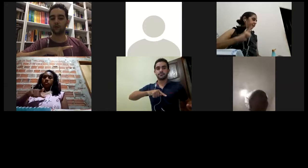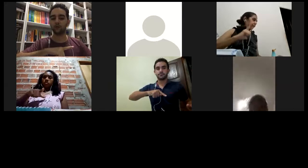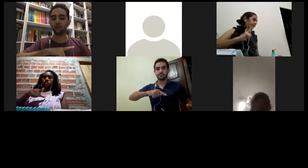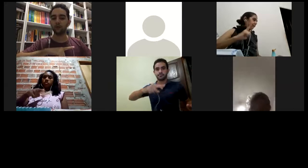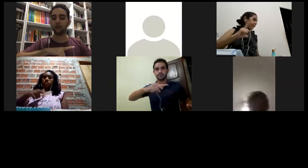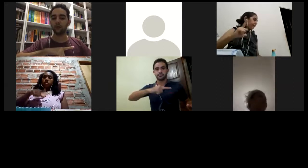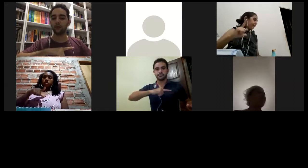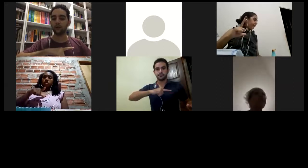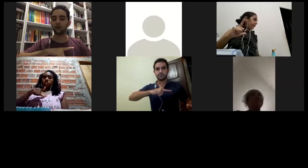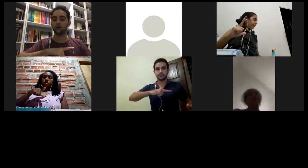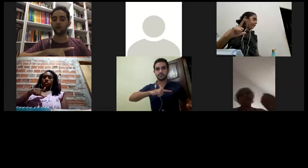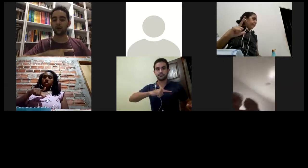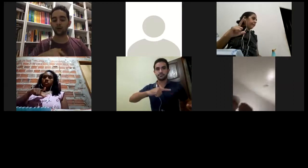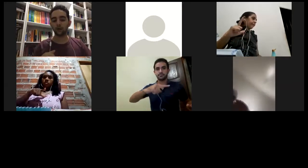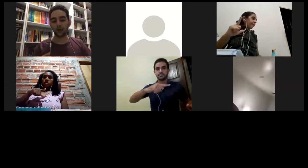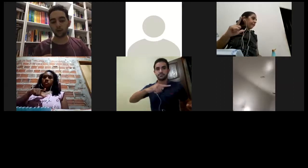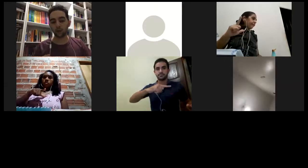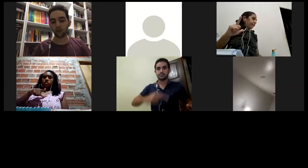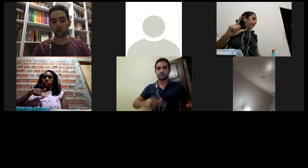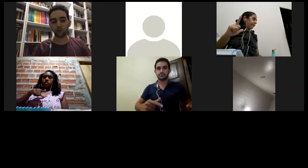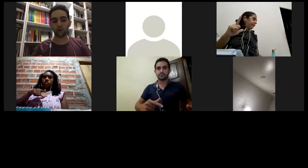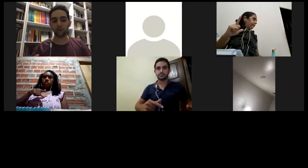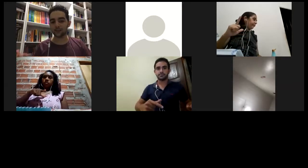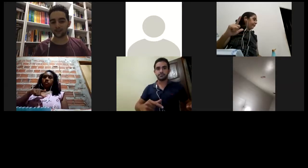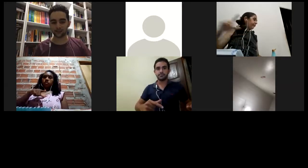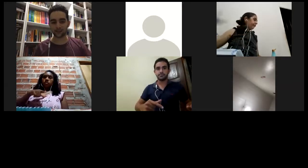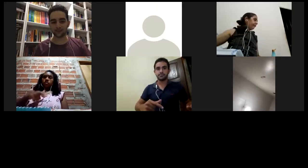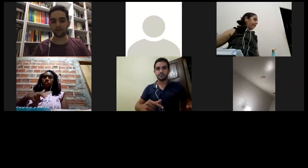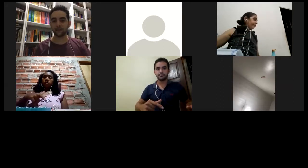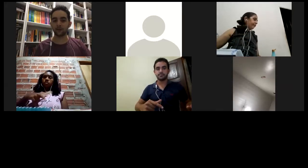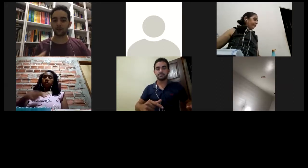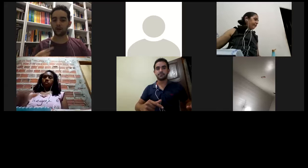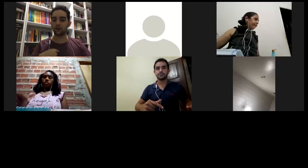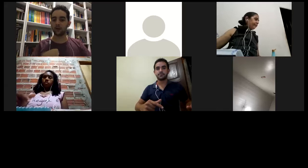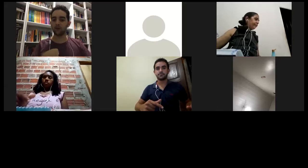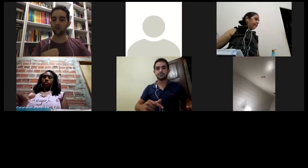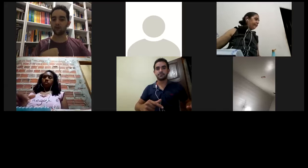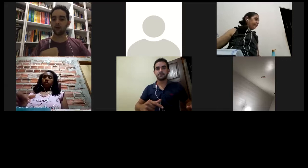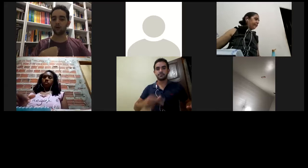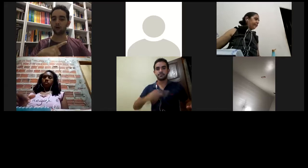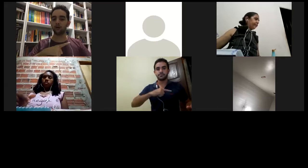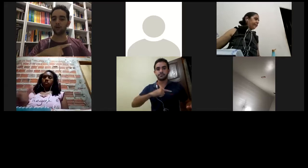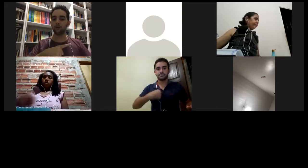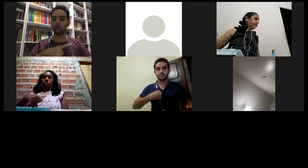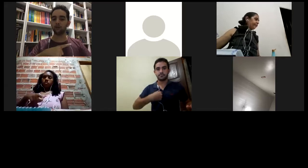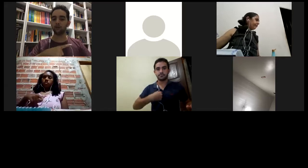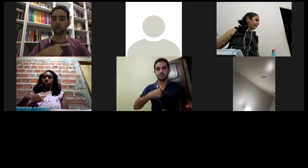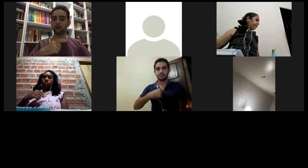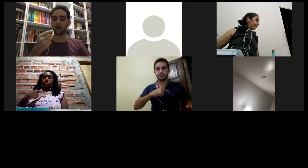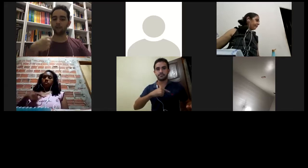peito. Então, se eu vou falar que eu tenho 8 maçãs. Então, eu